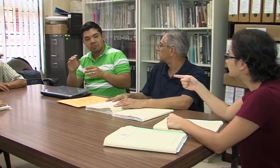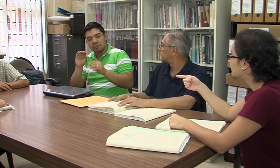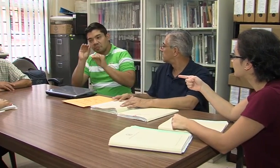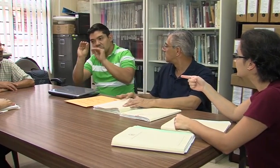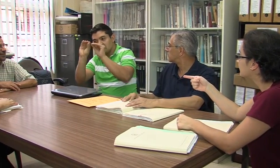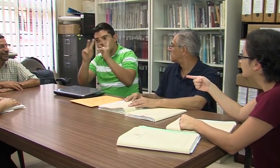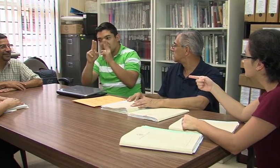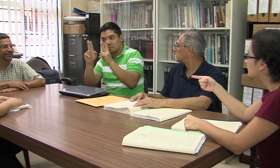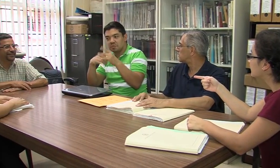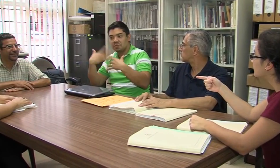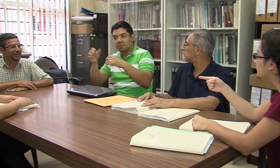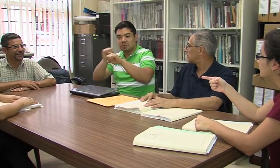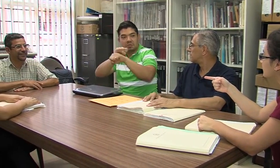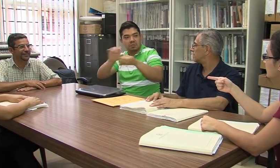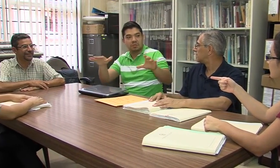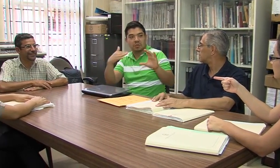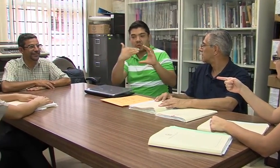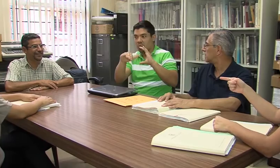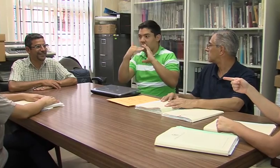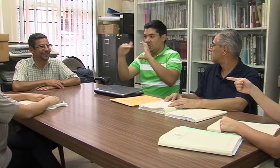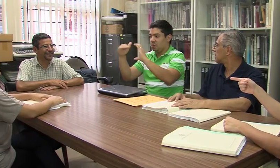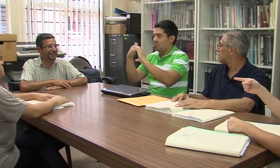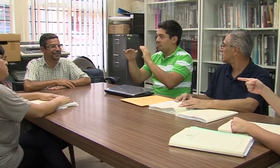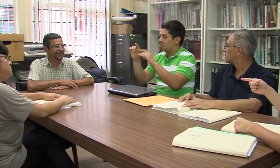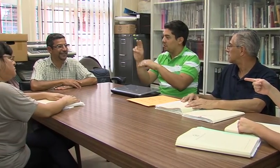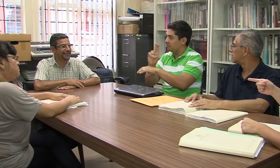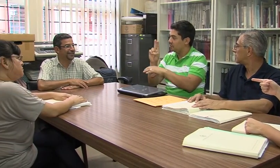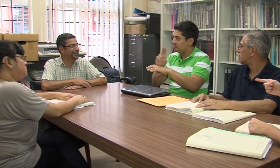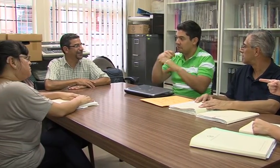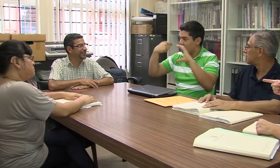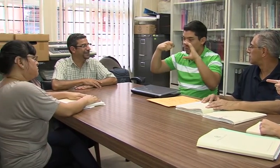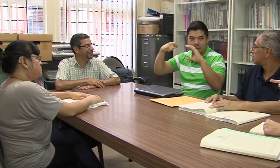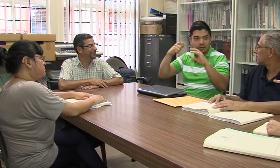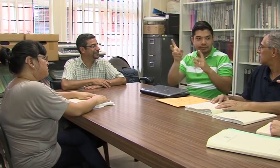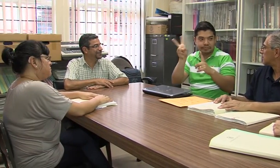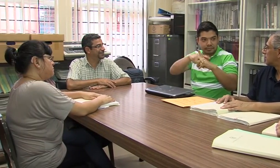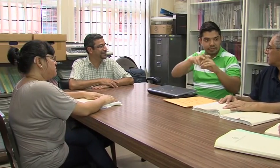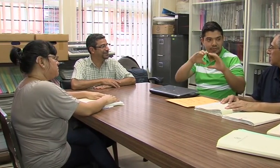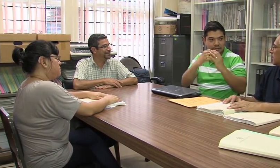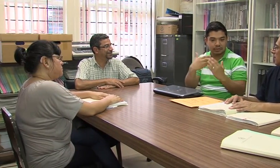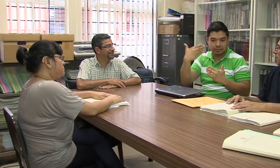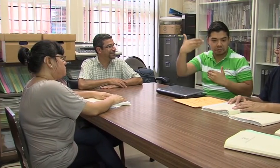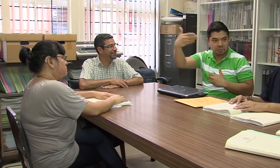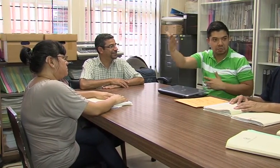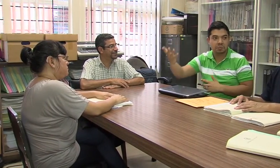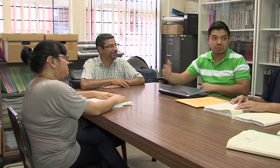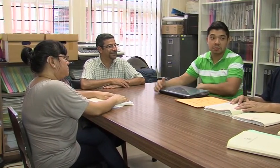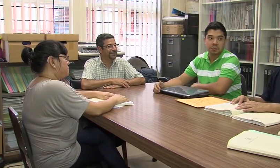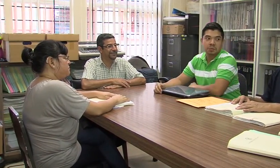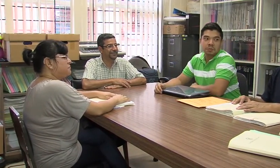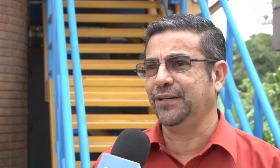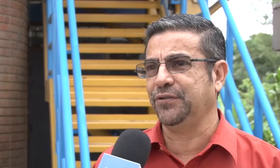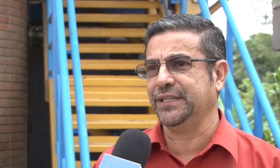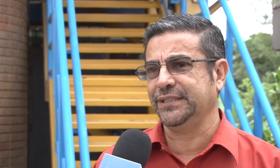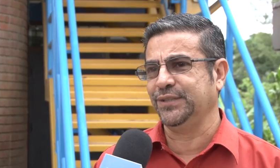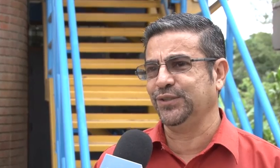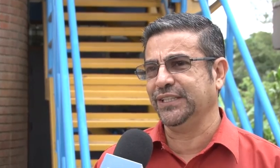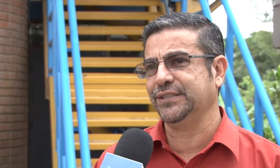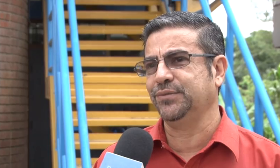formulario para inscribirse en los cursos de intérprete si se requiere el dominio de la lengua de señas costarricense les ccoo los requisitos de su